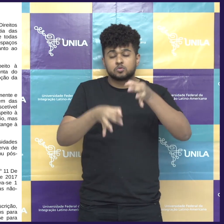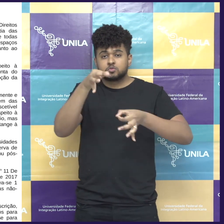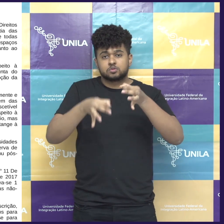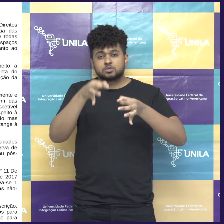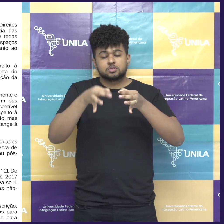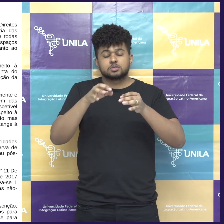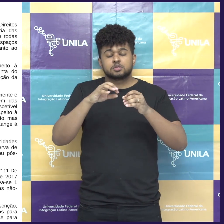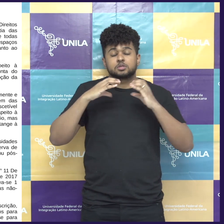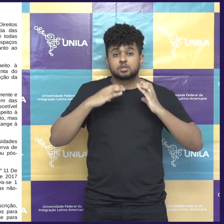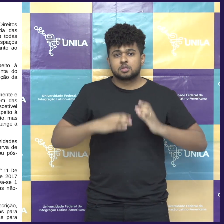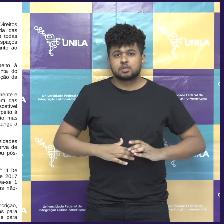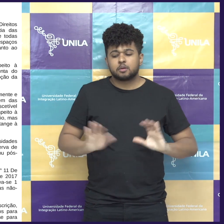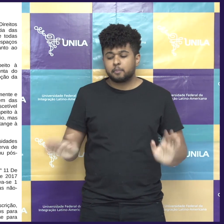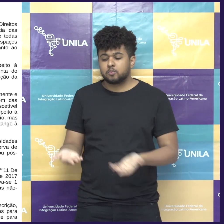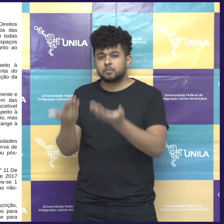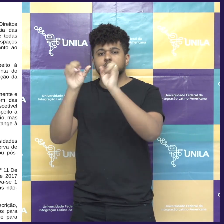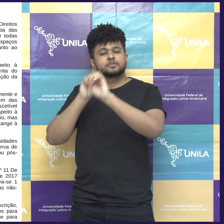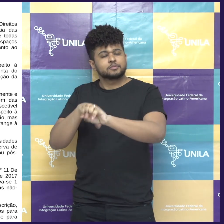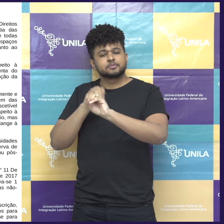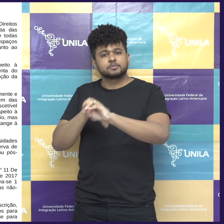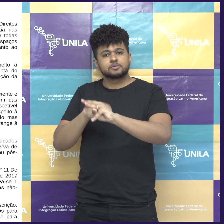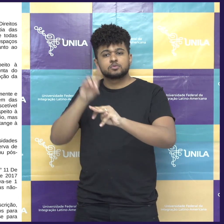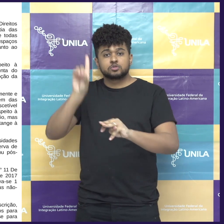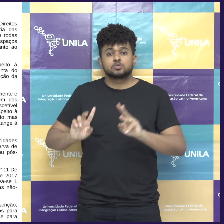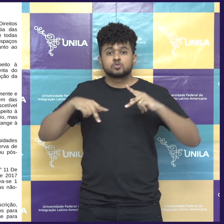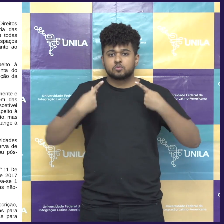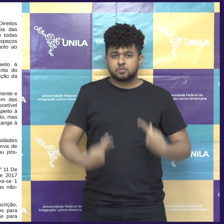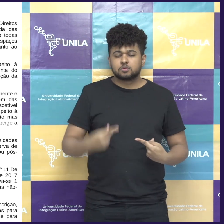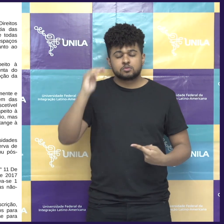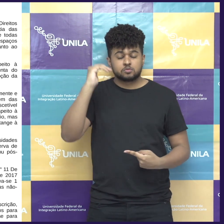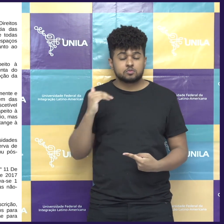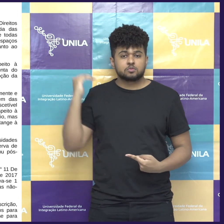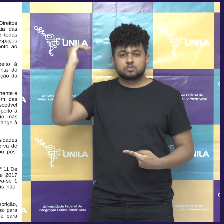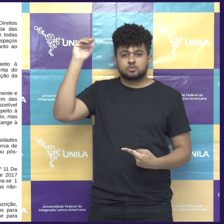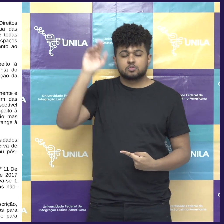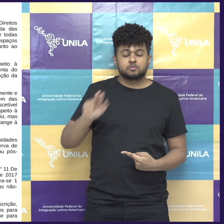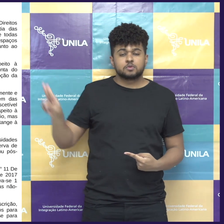Cidadania para a promoção da educação em direitos humanos no ensino superior.